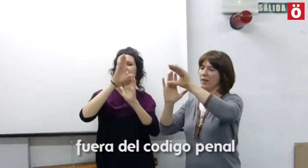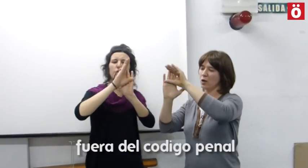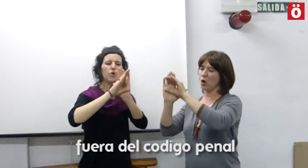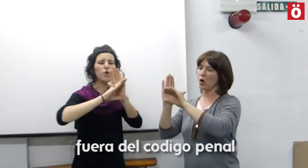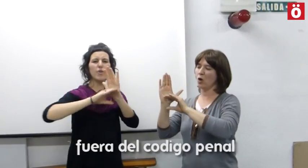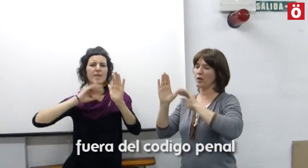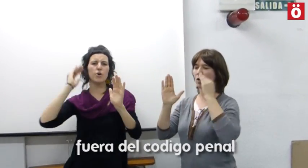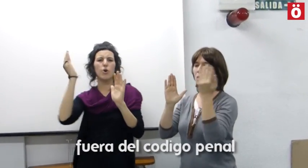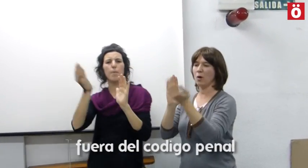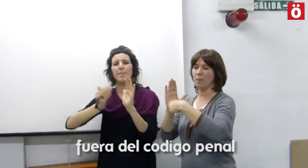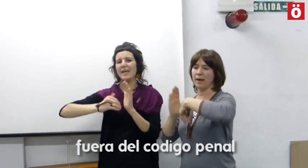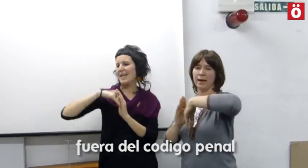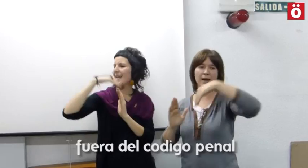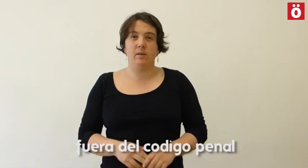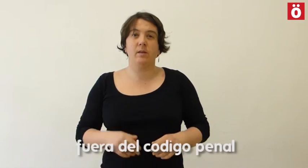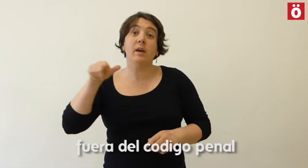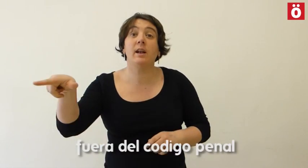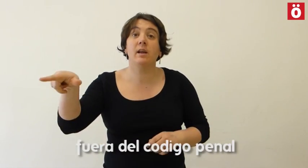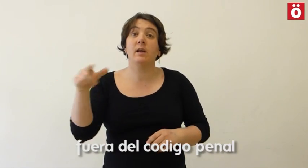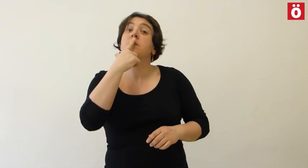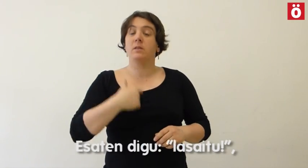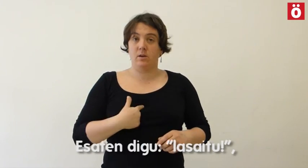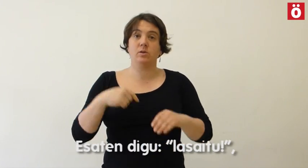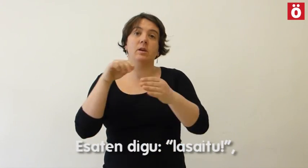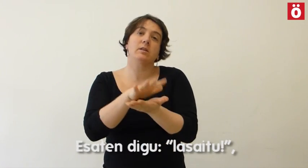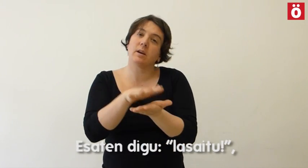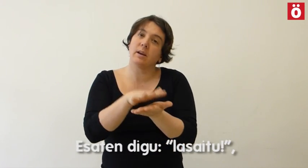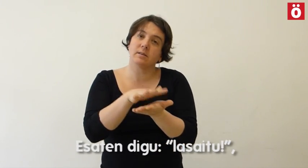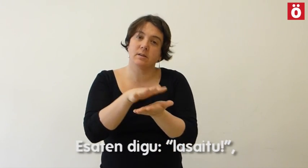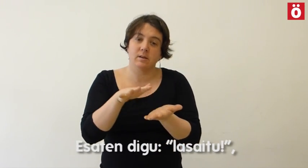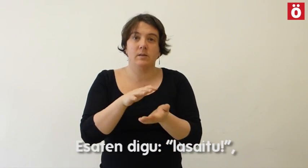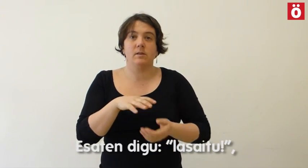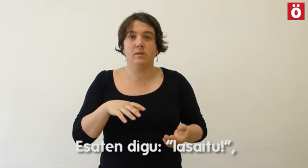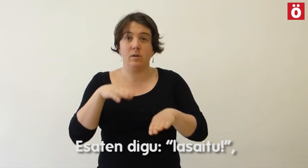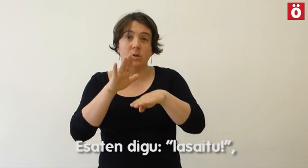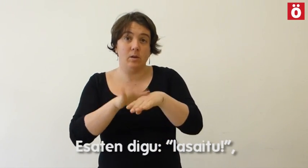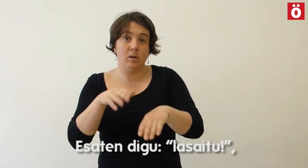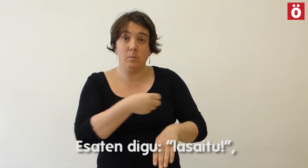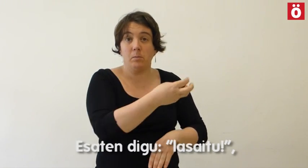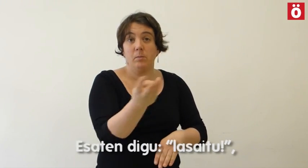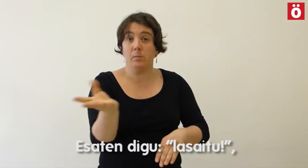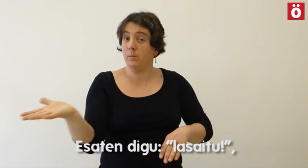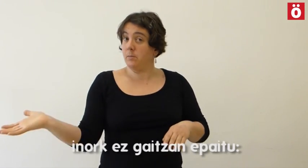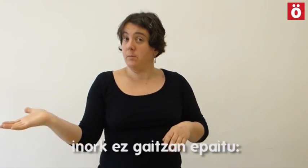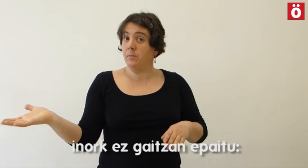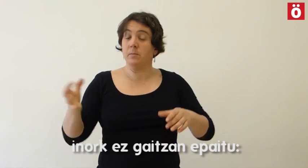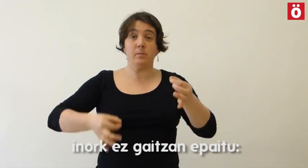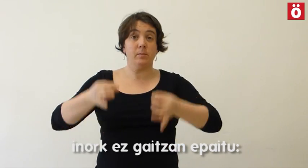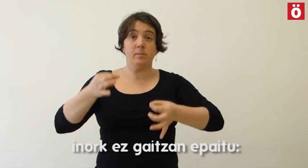deko dibobena Ez alten igula zaitun, inork ez